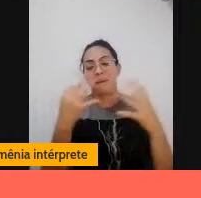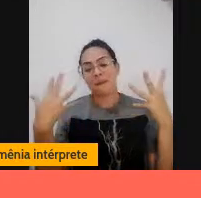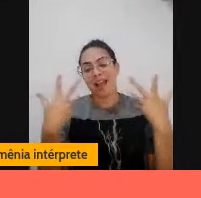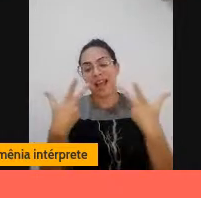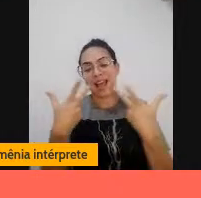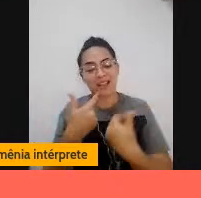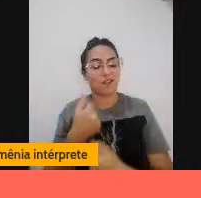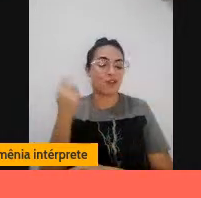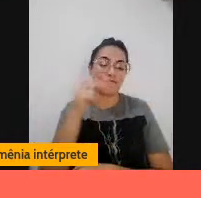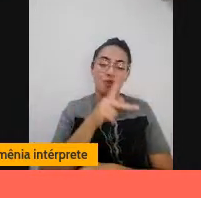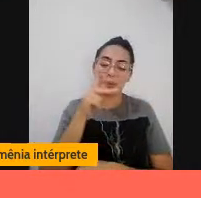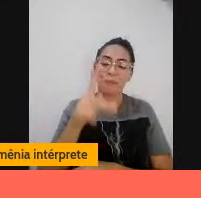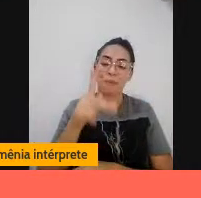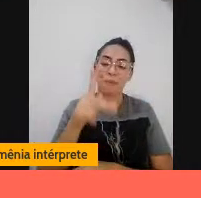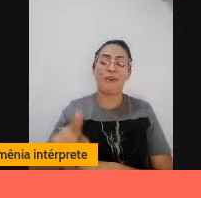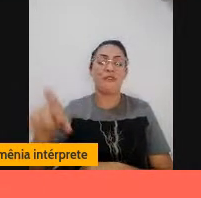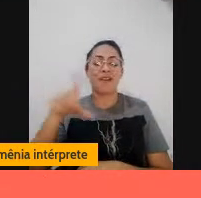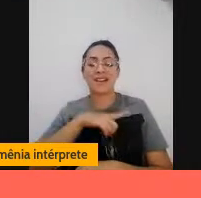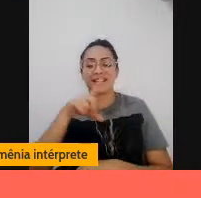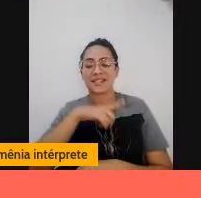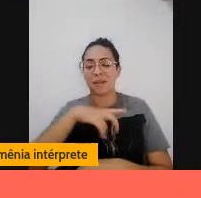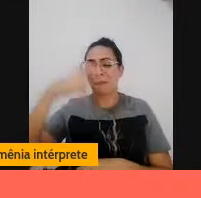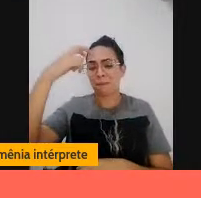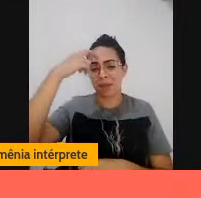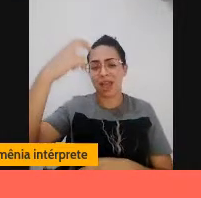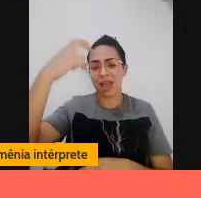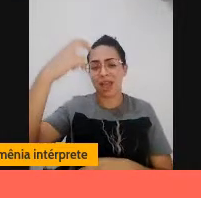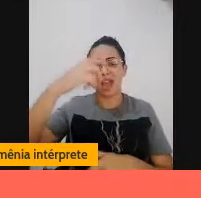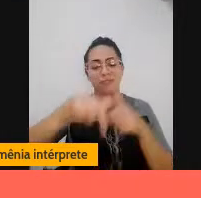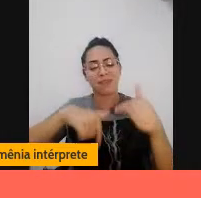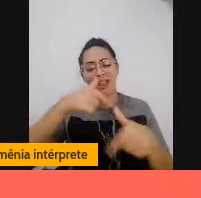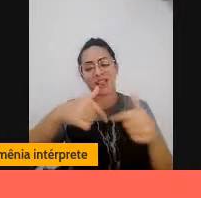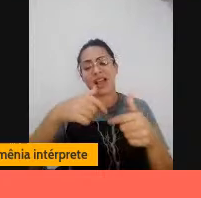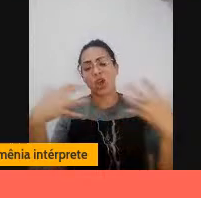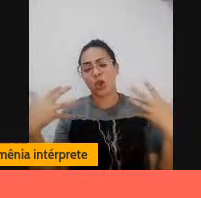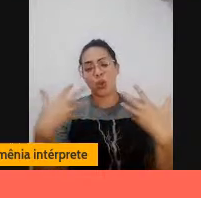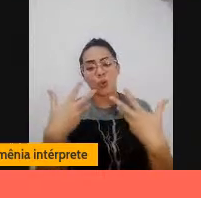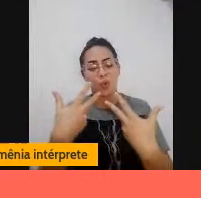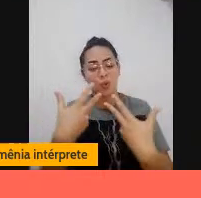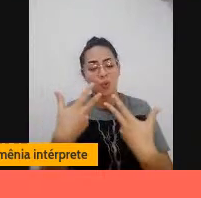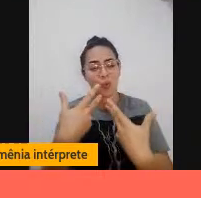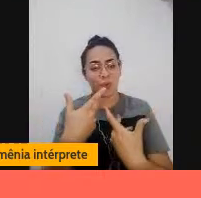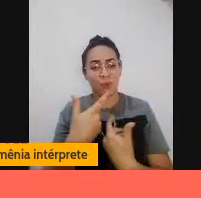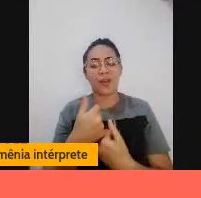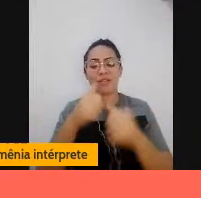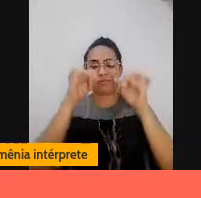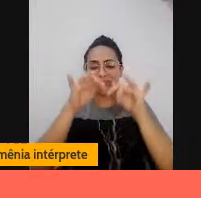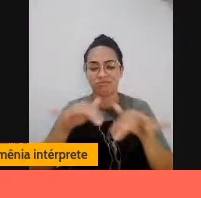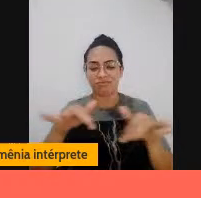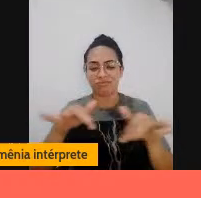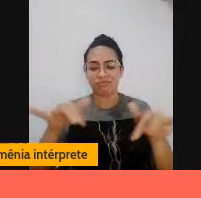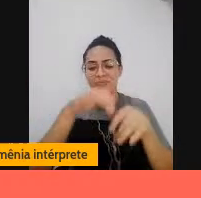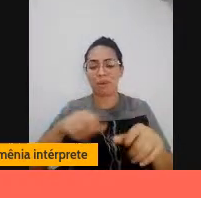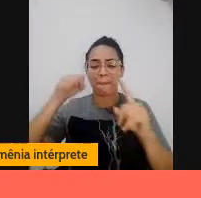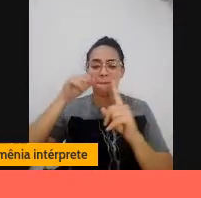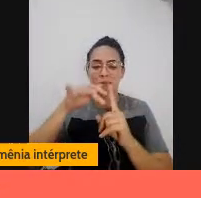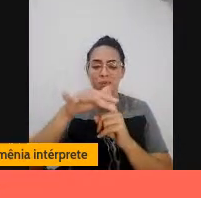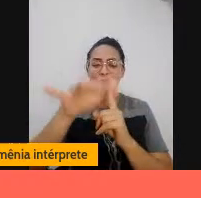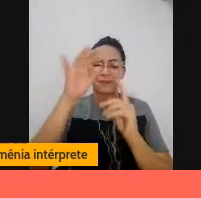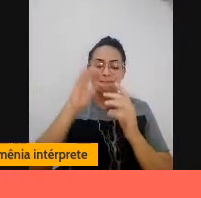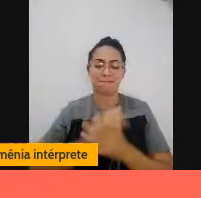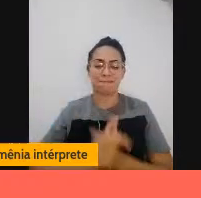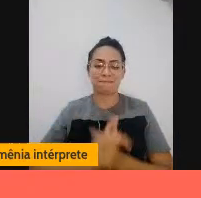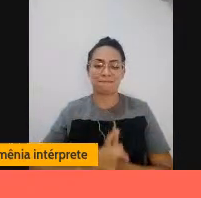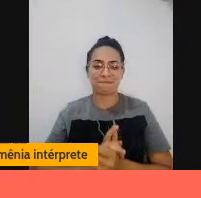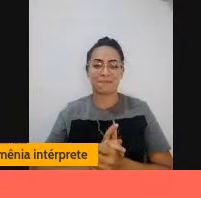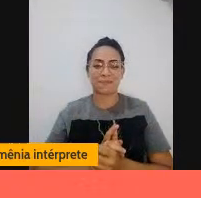um grande animador cultural e um excelente animador digital. Obrigada, Daniel. Com você